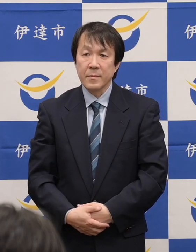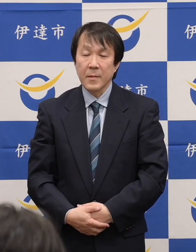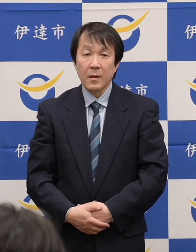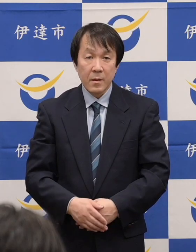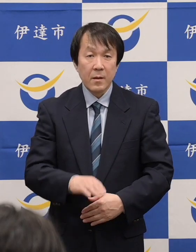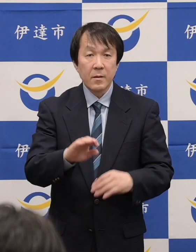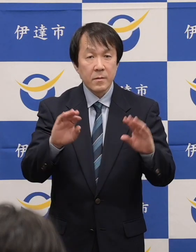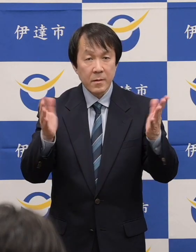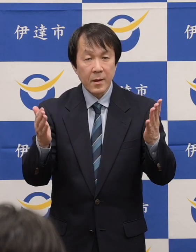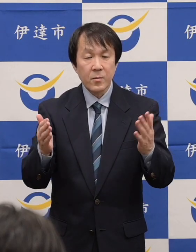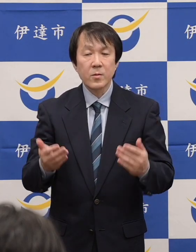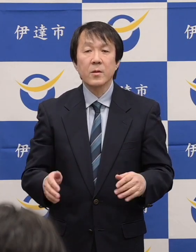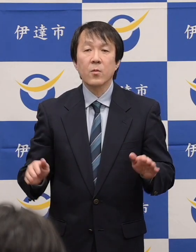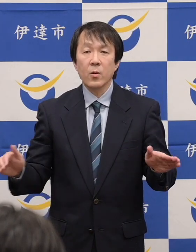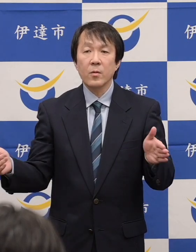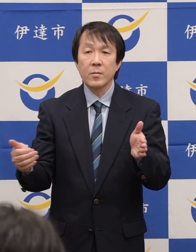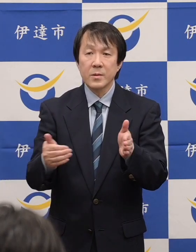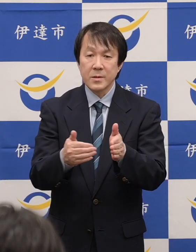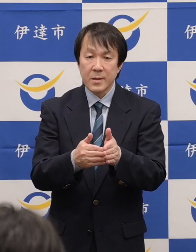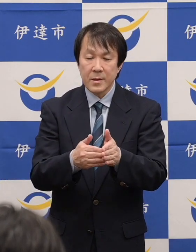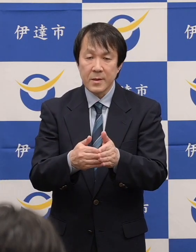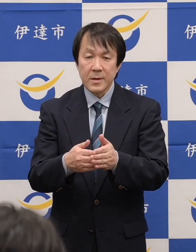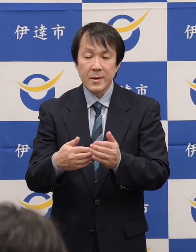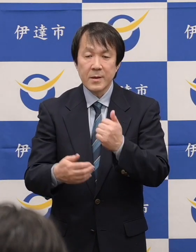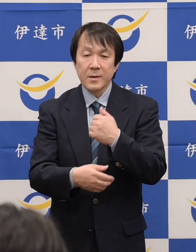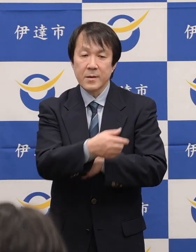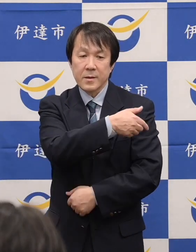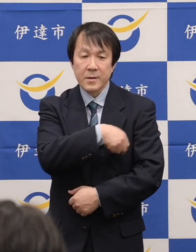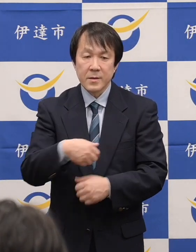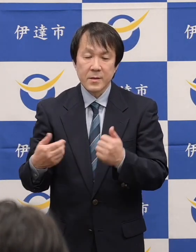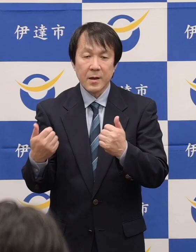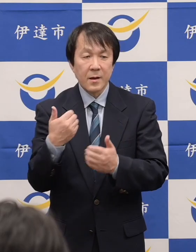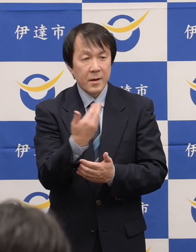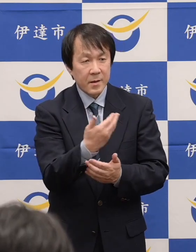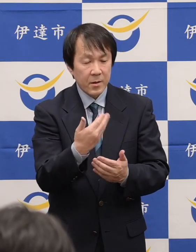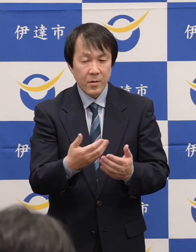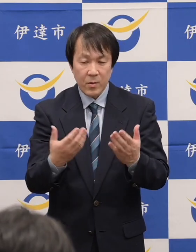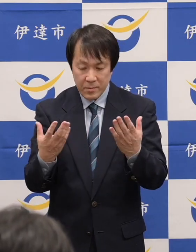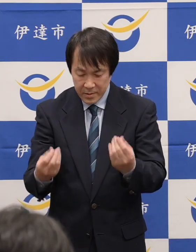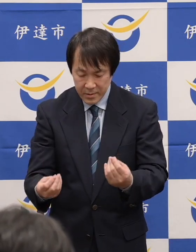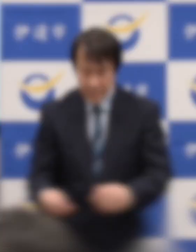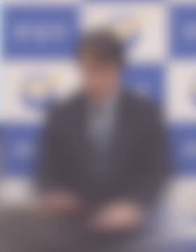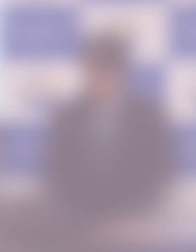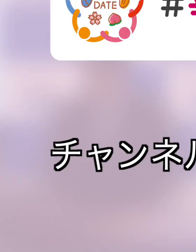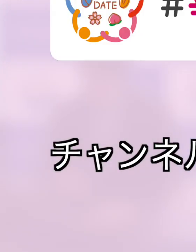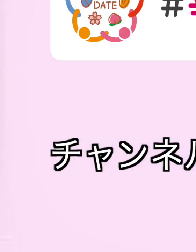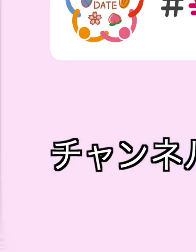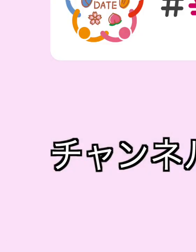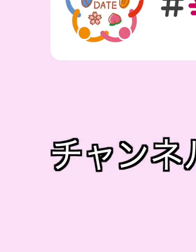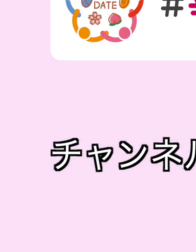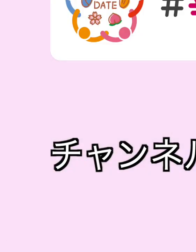内容ですので、これを持ちまして記者会見を終了いたします。本日はありがとうございました。